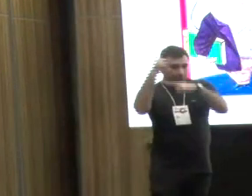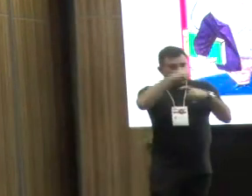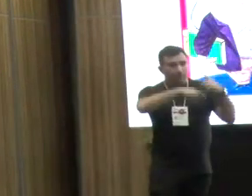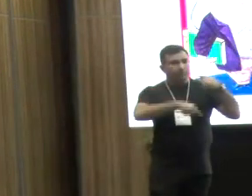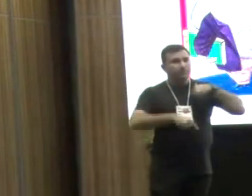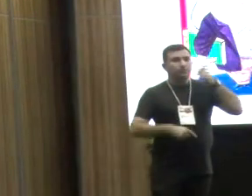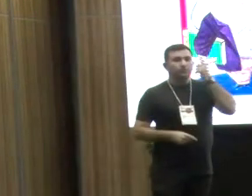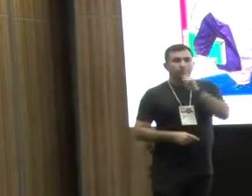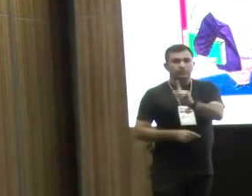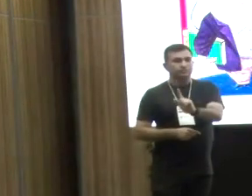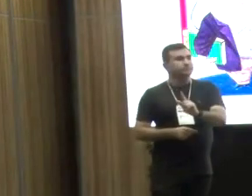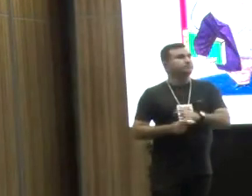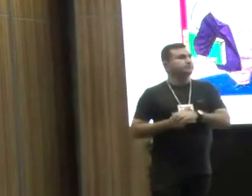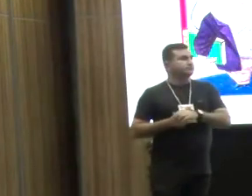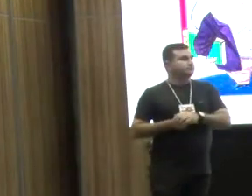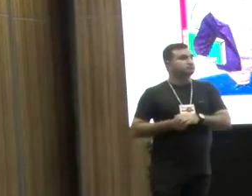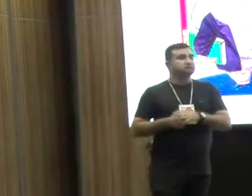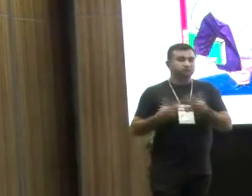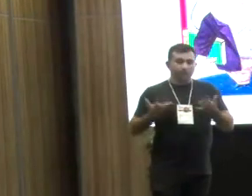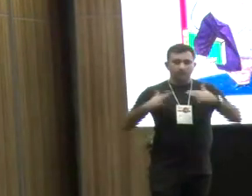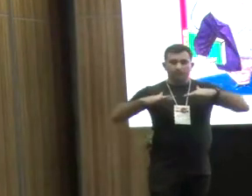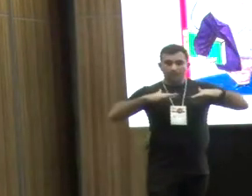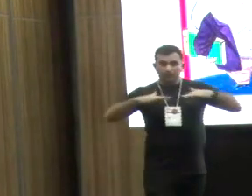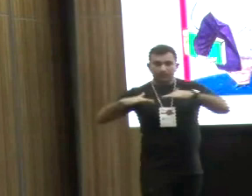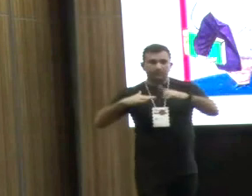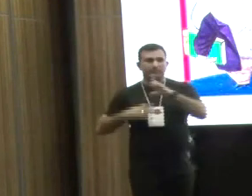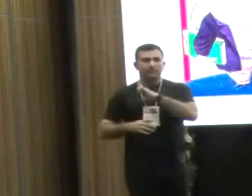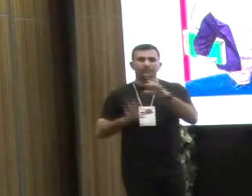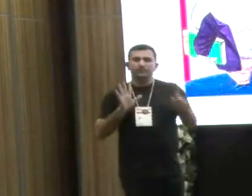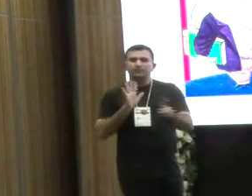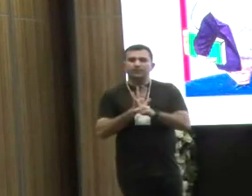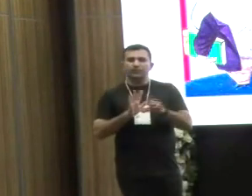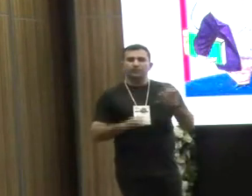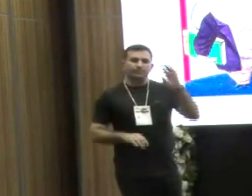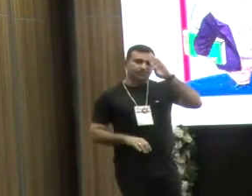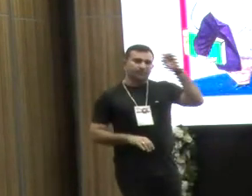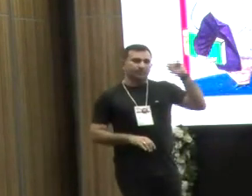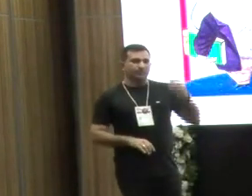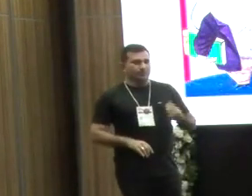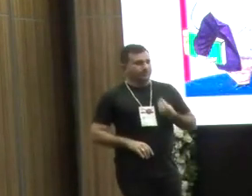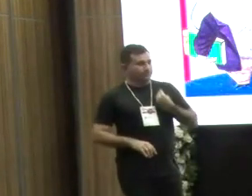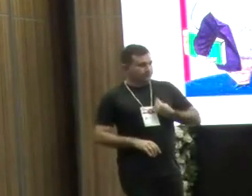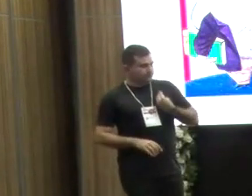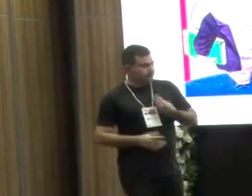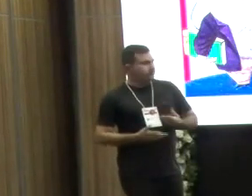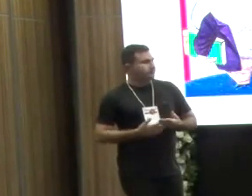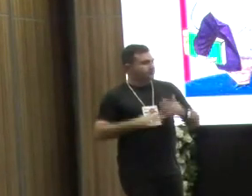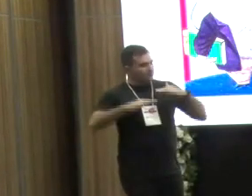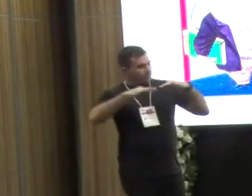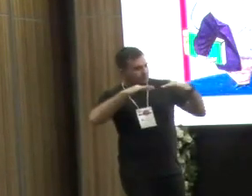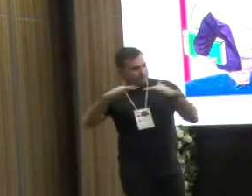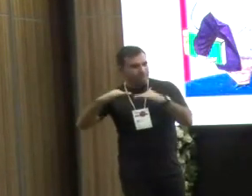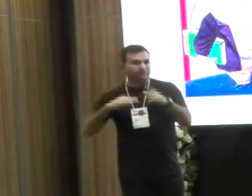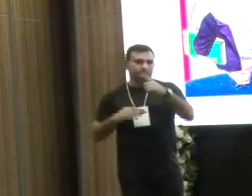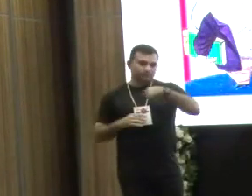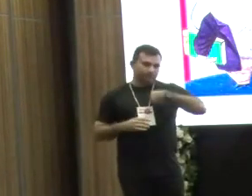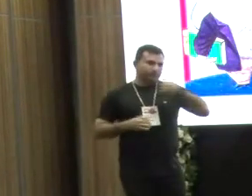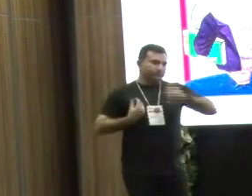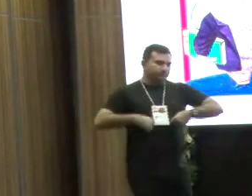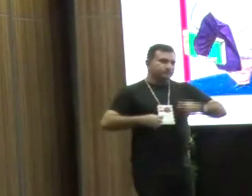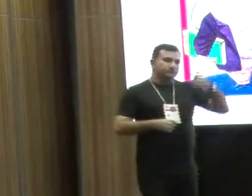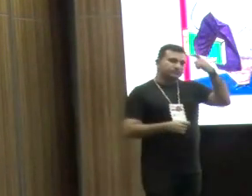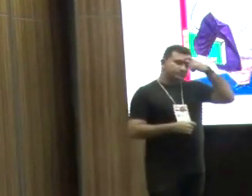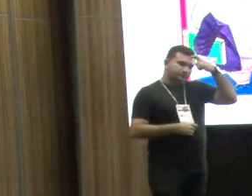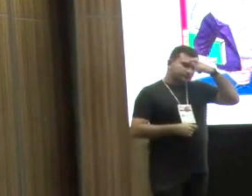conseguir fazer parte do movimento que é a vida. E esse movimento eu tenho que tomar